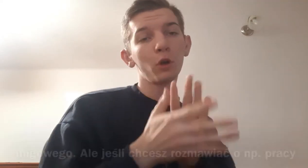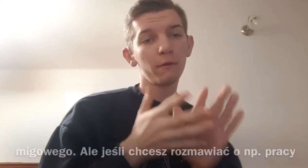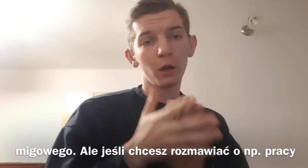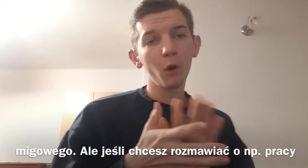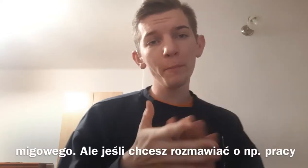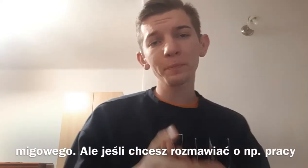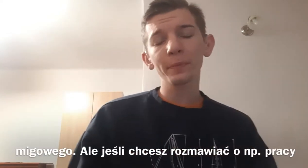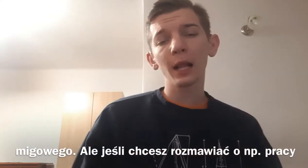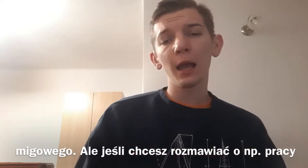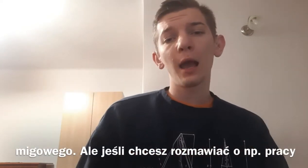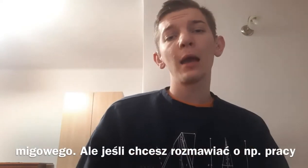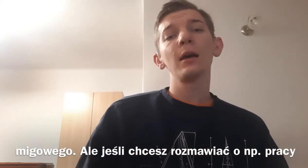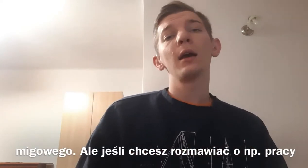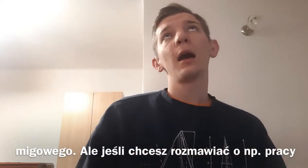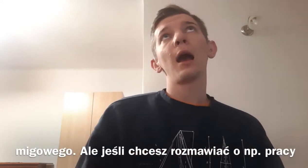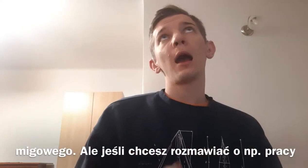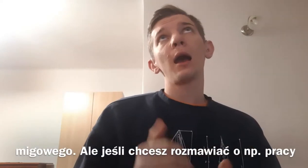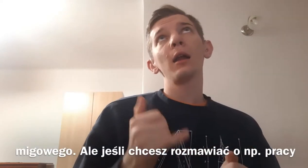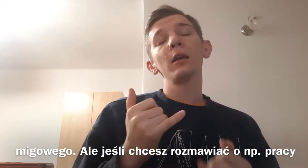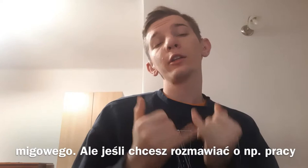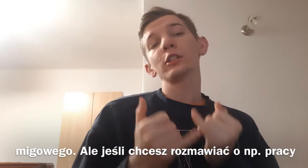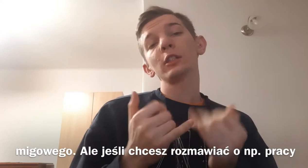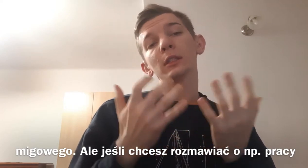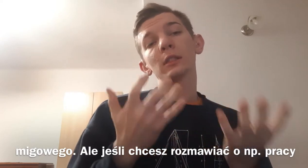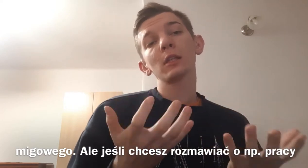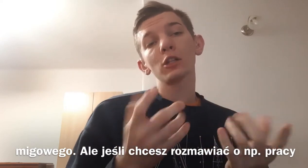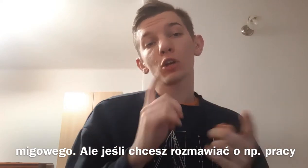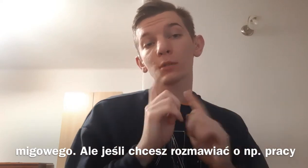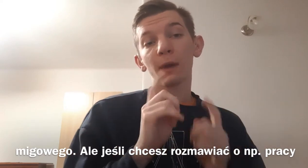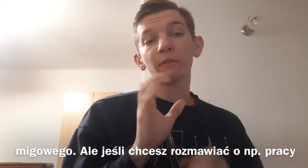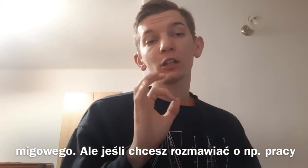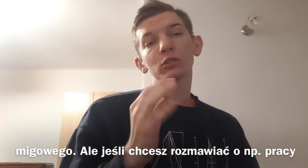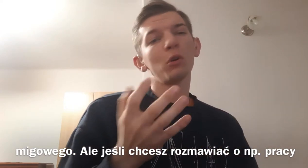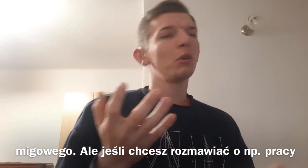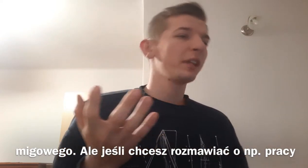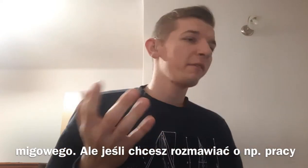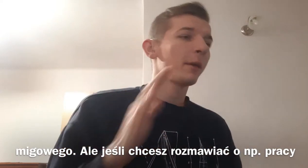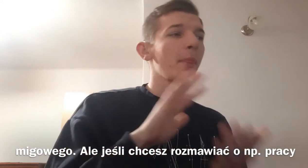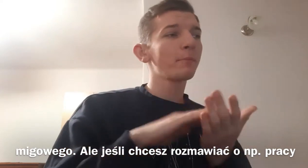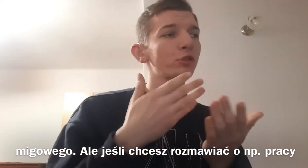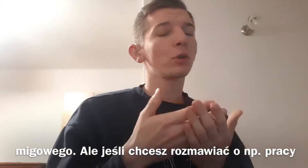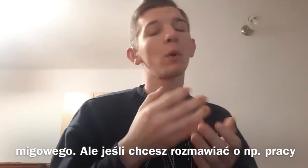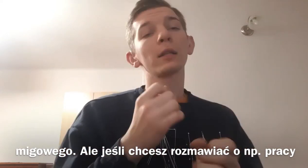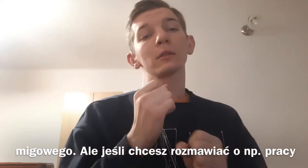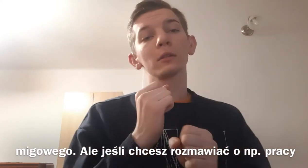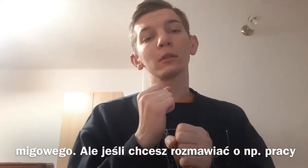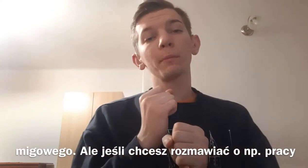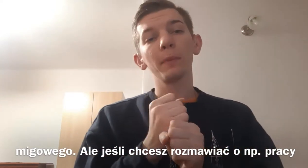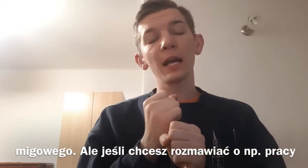mówienia. Ale jeśli chcesz rozmawiać o, nie wiem, na przykład pracy,